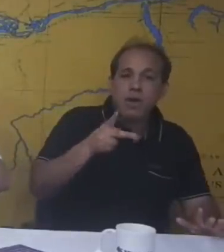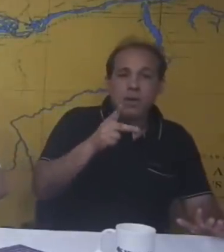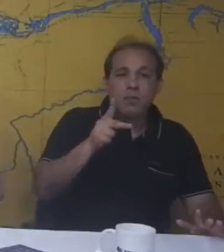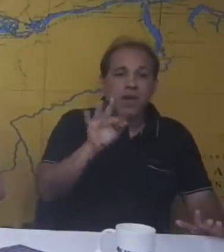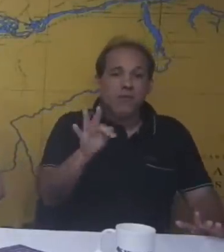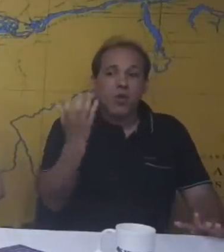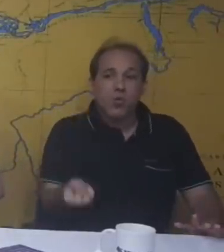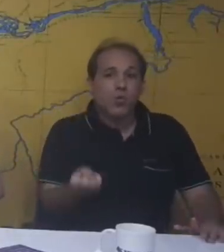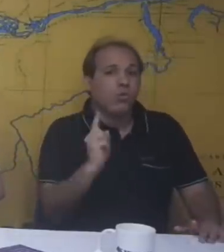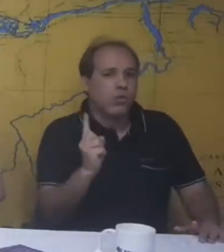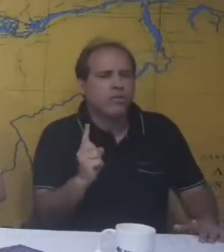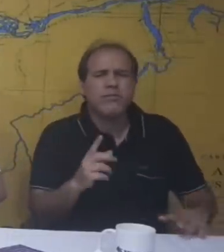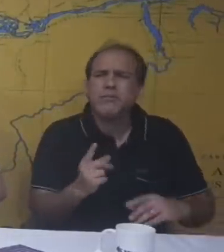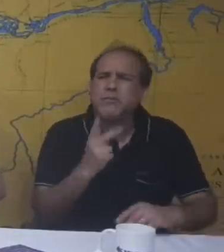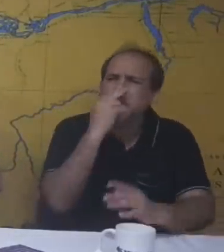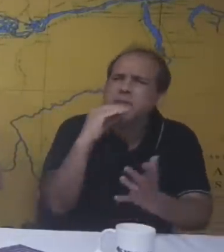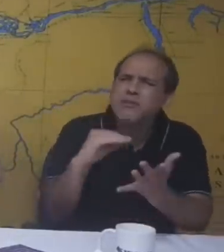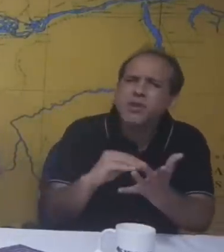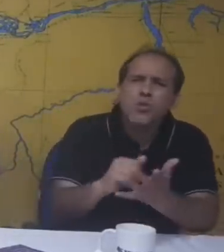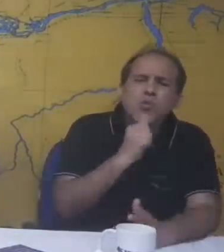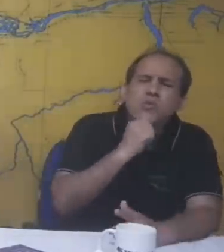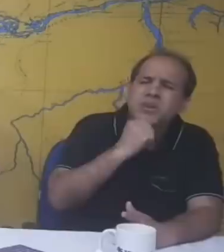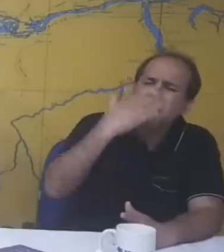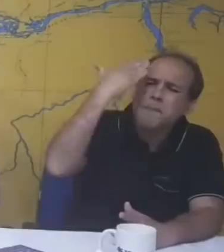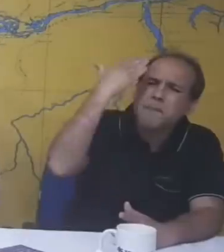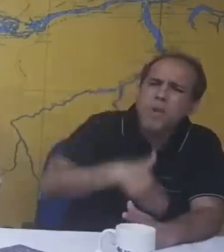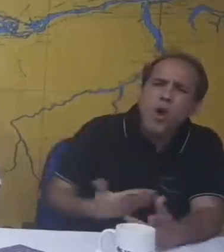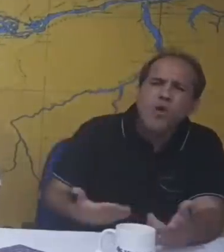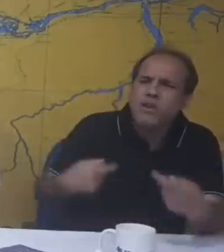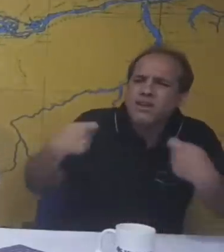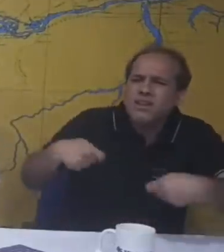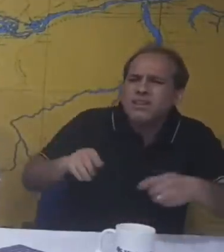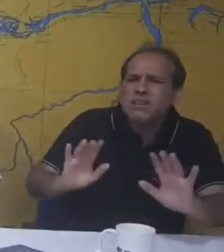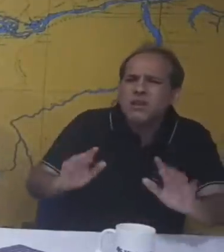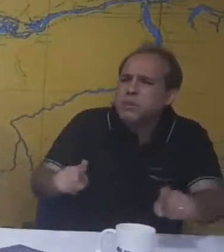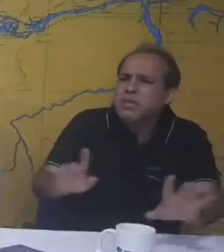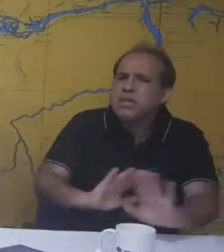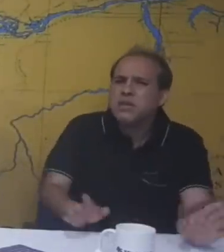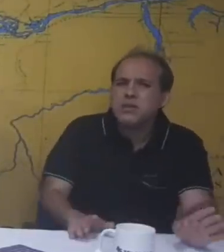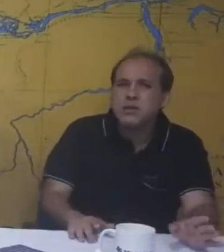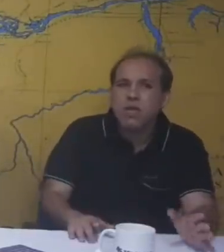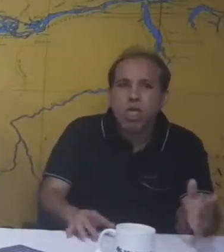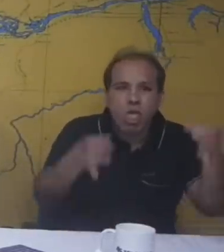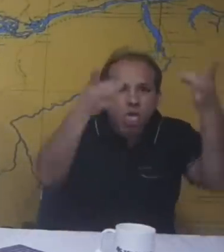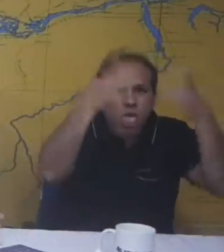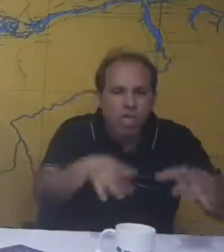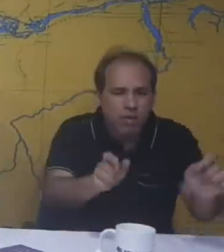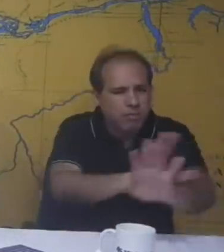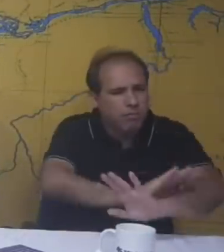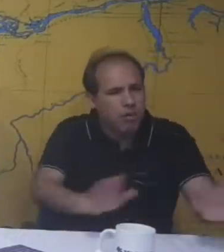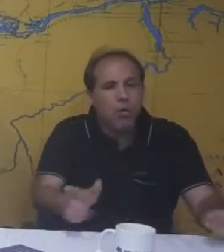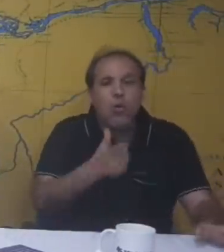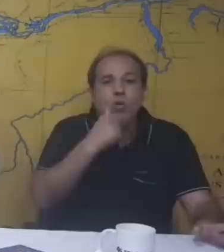né? Não havia uma confirmação, não havia comprovado efetiva necessidade. Eu não vou entrar no mérito. Bem, ele